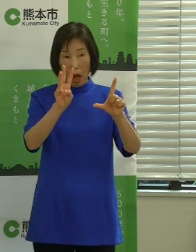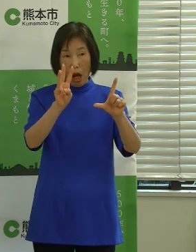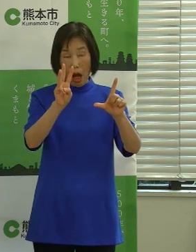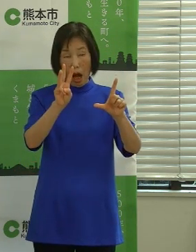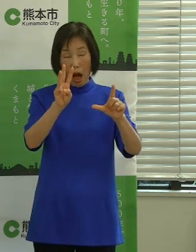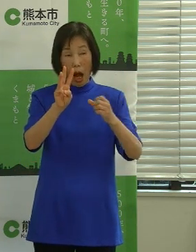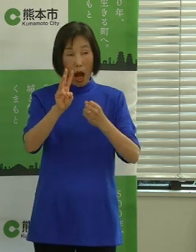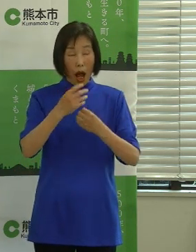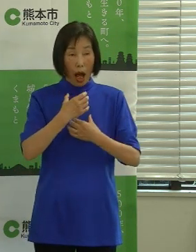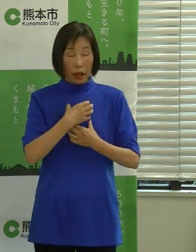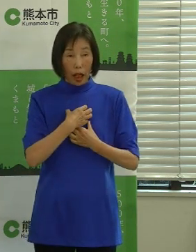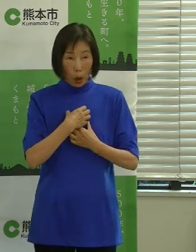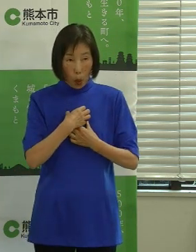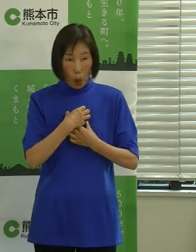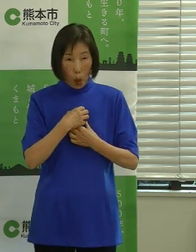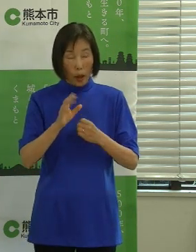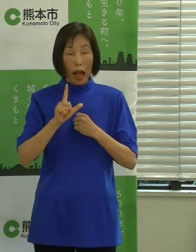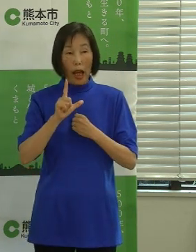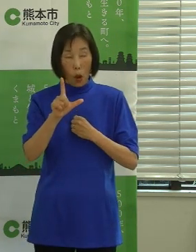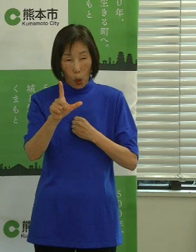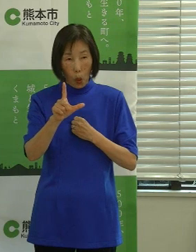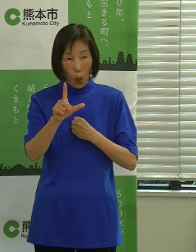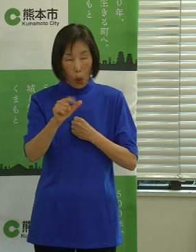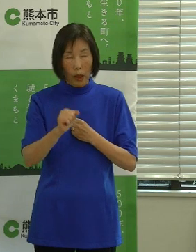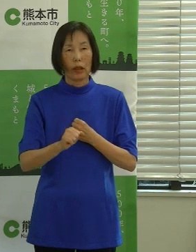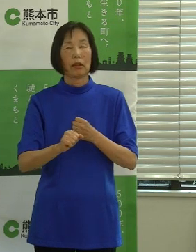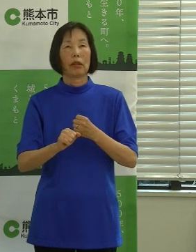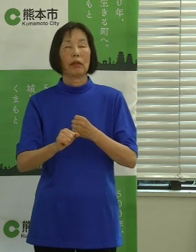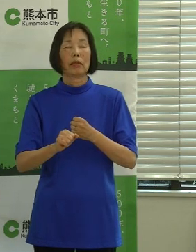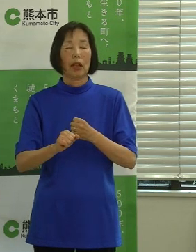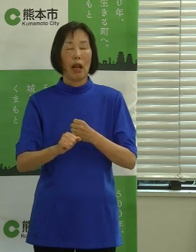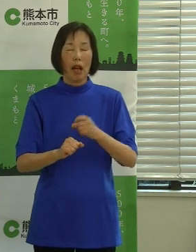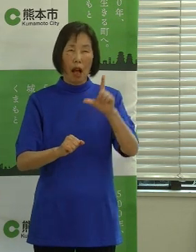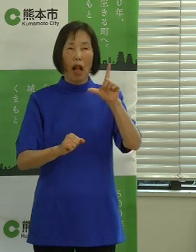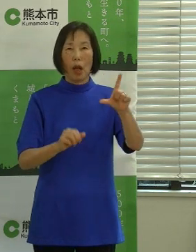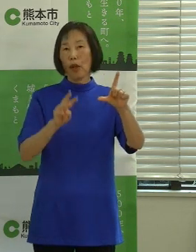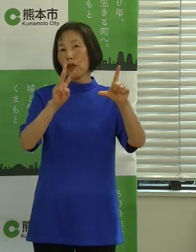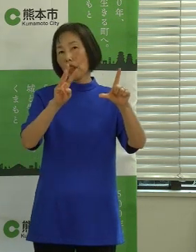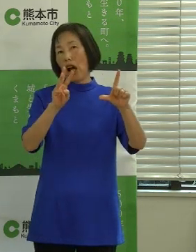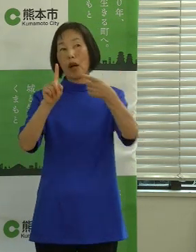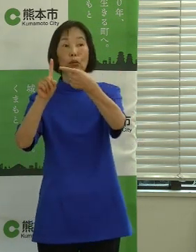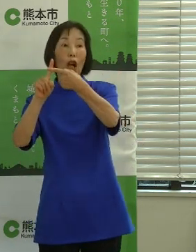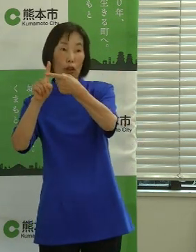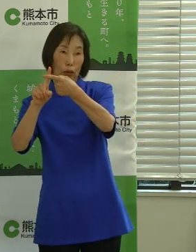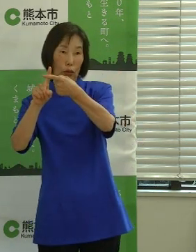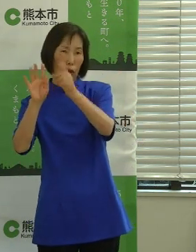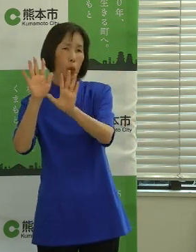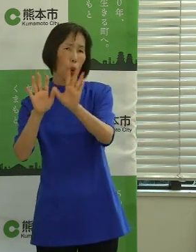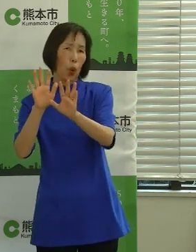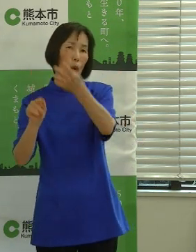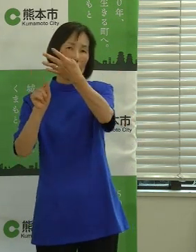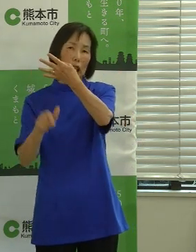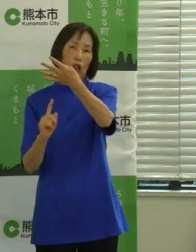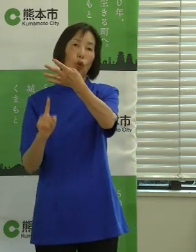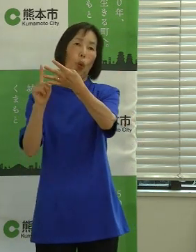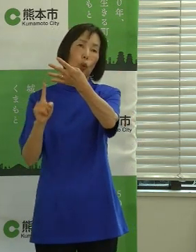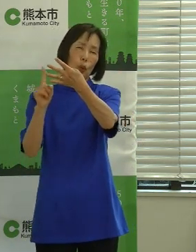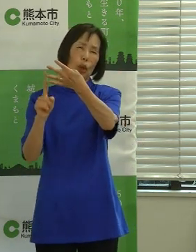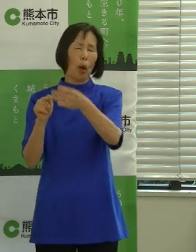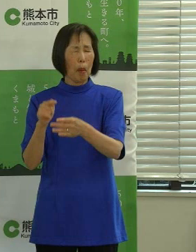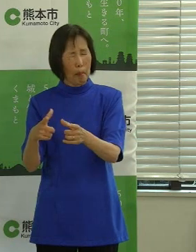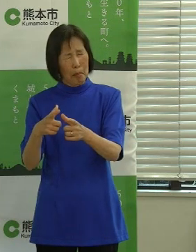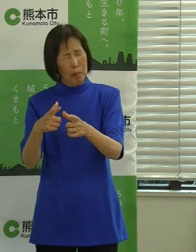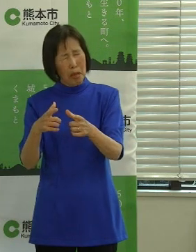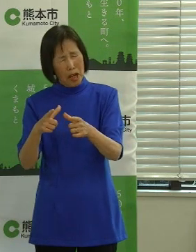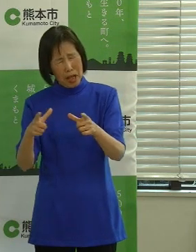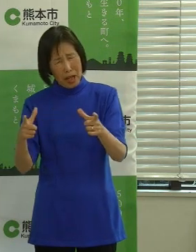からレベル3プラスに行った時期が4月の中旬頃ありましたけれども、まあ、あの時期というのも明らかにこれ拡大傾向がずっ